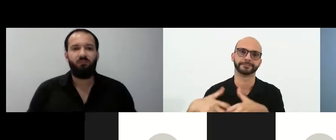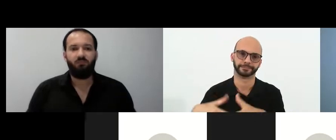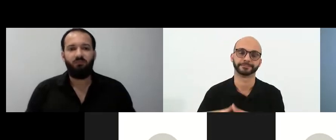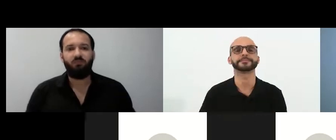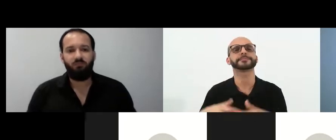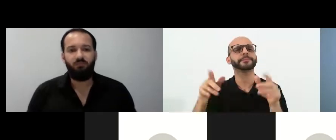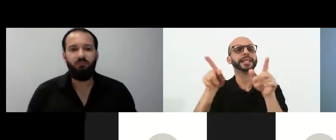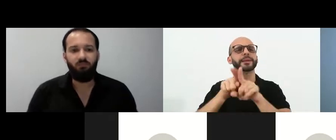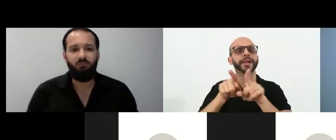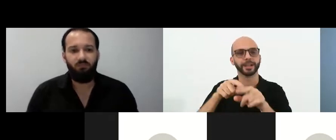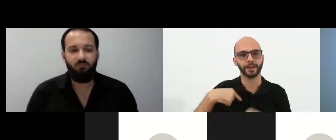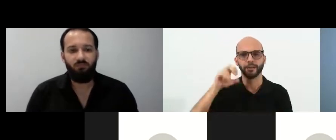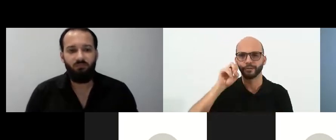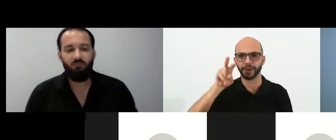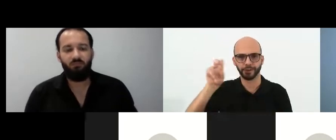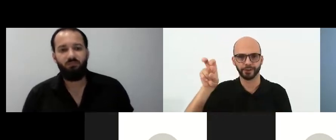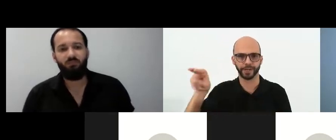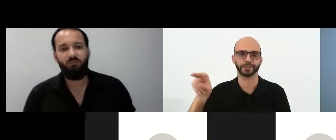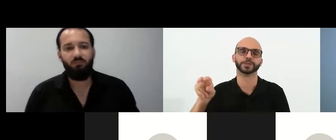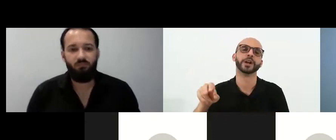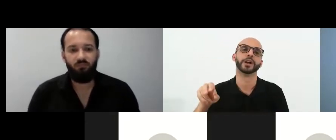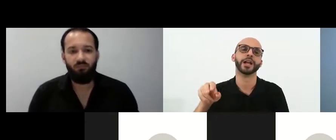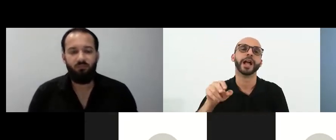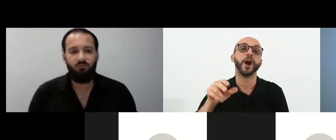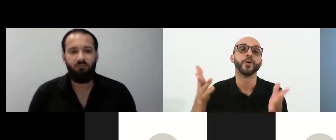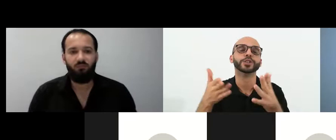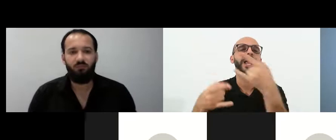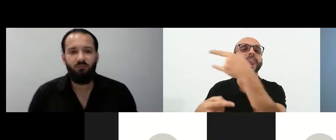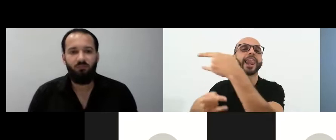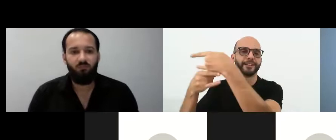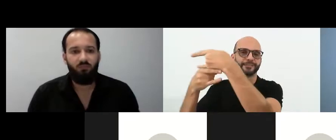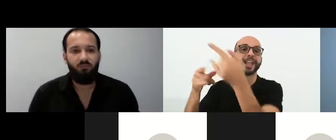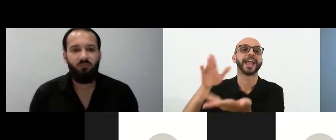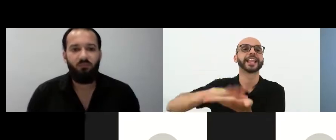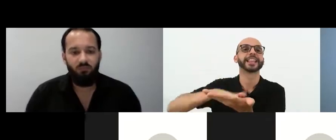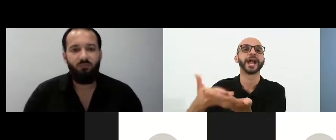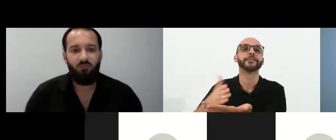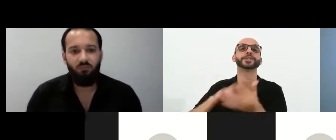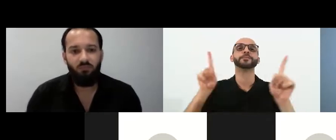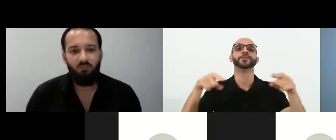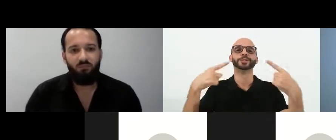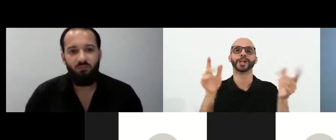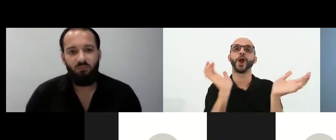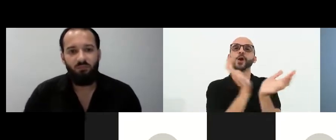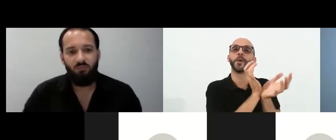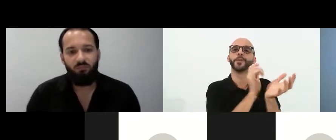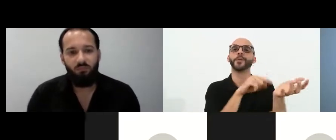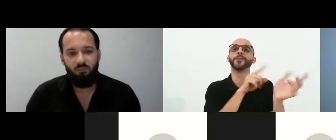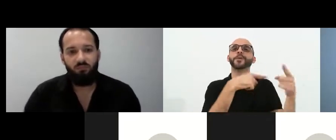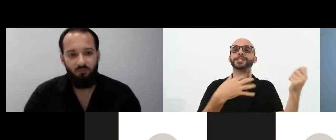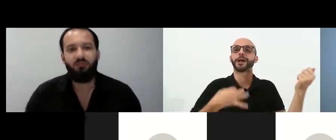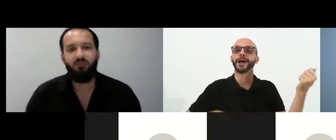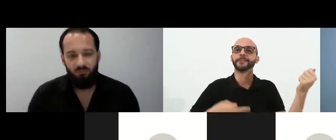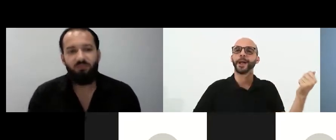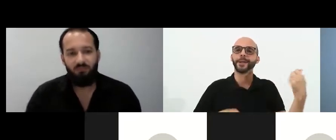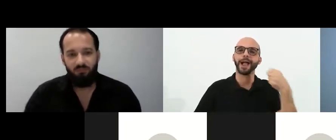importante. Nós podemos raciocinar também sobre essa questão. Eu vejo muitas vezes também que hoje tem muitas lives, tem os